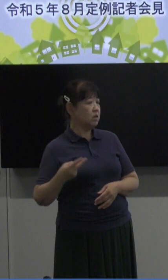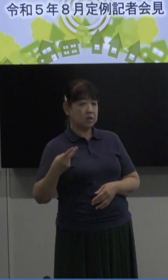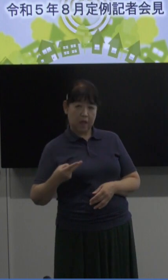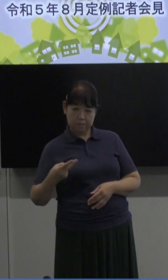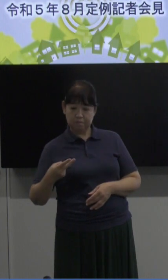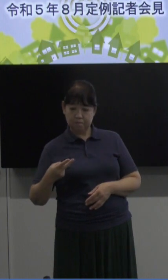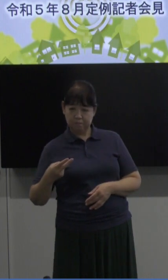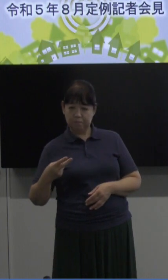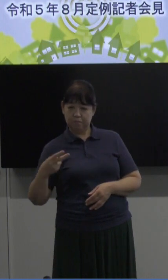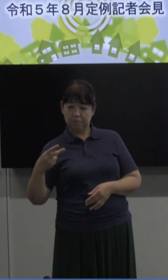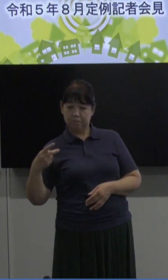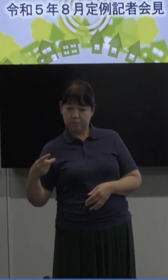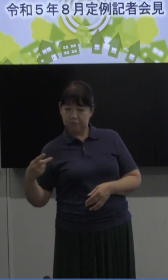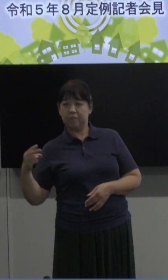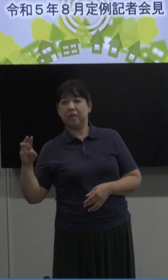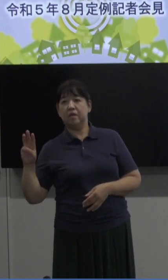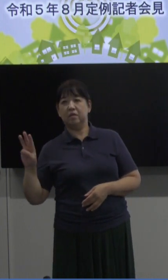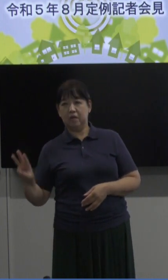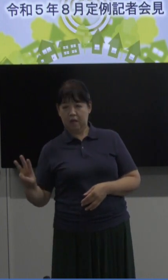42,333件